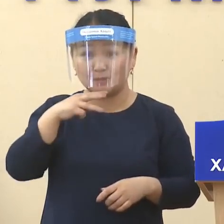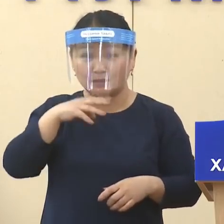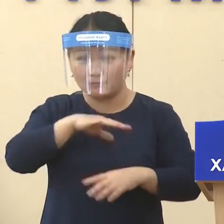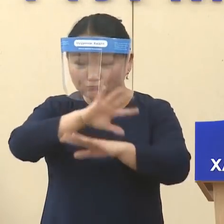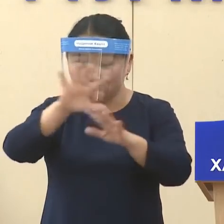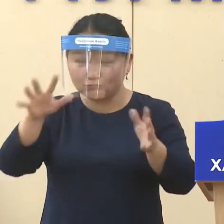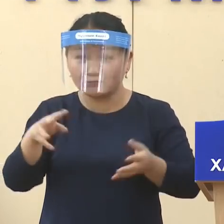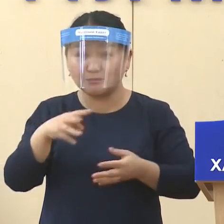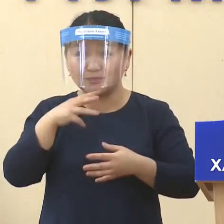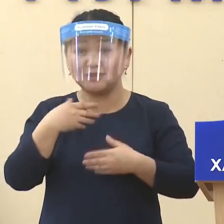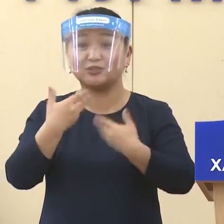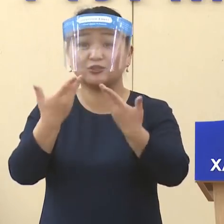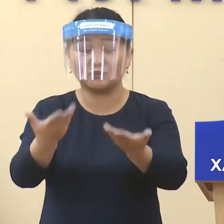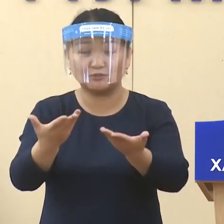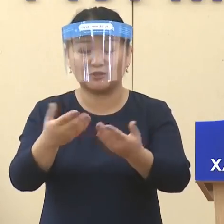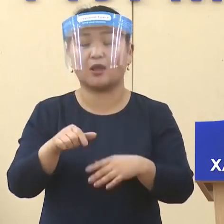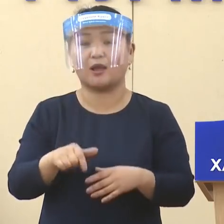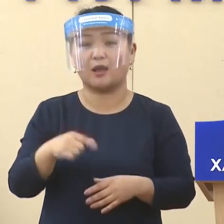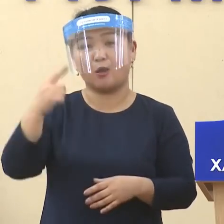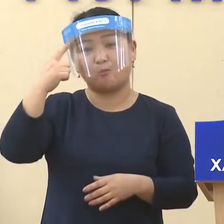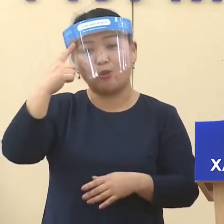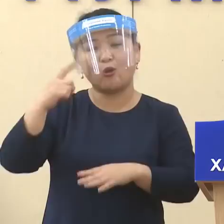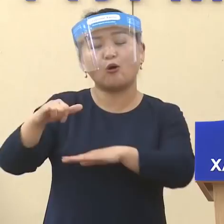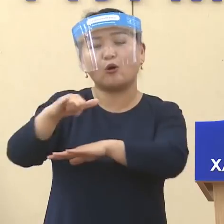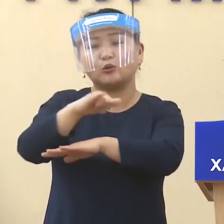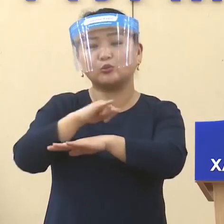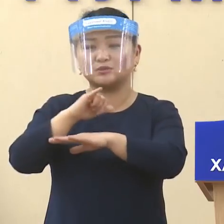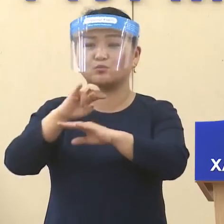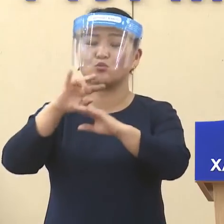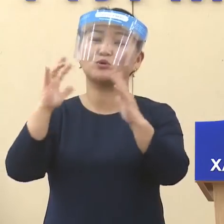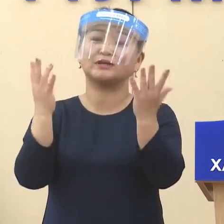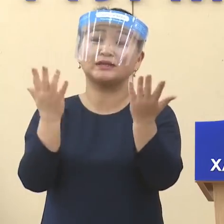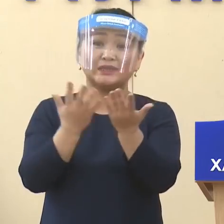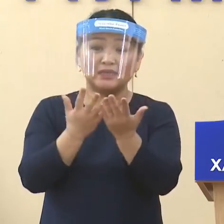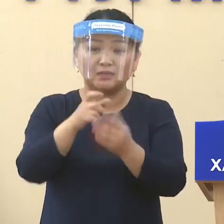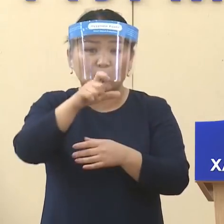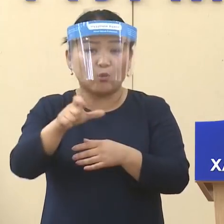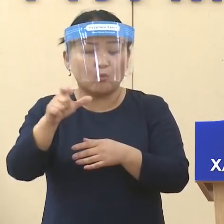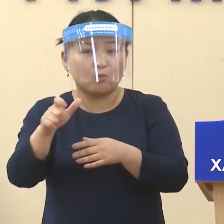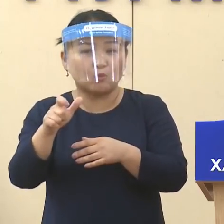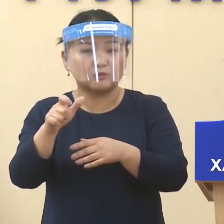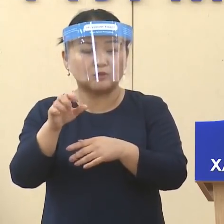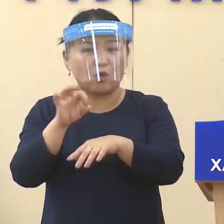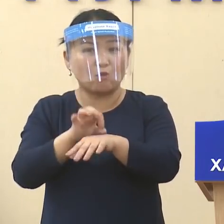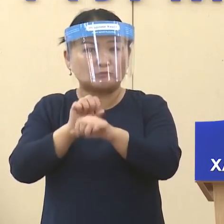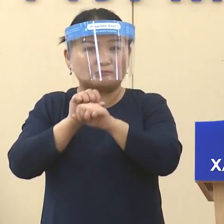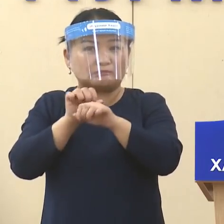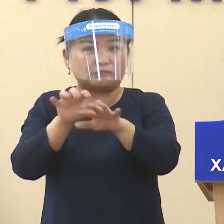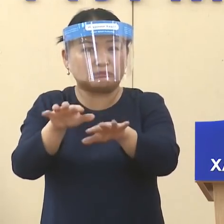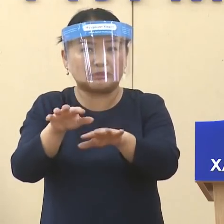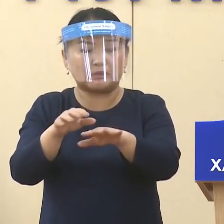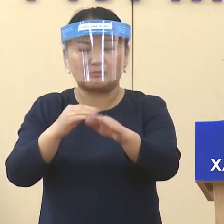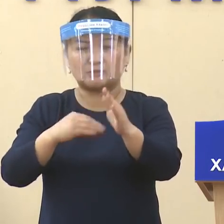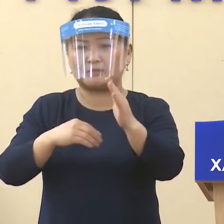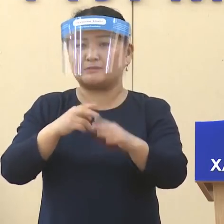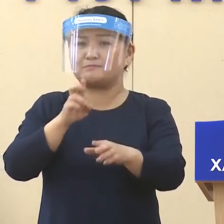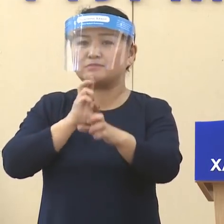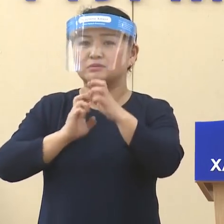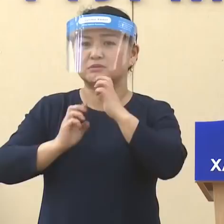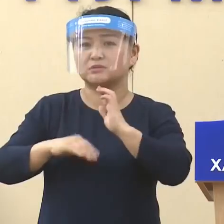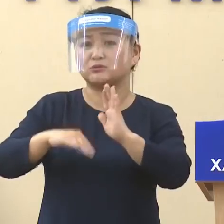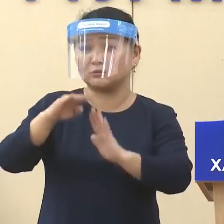орнд нийтийн дунд одоо халдвар тарах эрсдэл улам одоо өндөрсч байгаа. Тухайлбал манай Оросо хэл залгаа Оросо холбооны